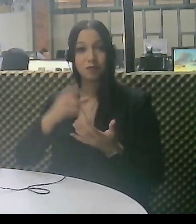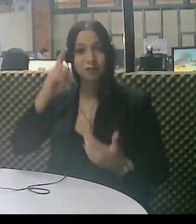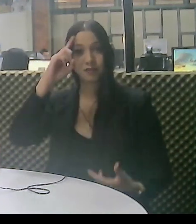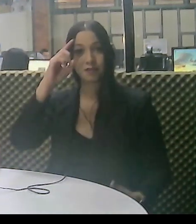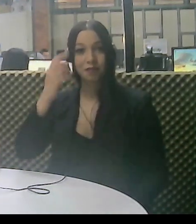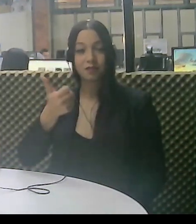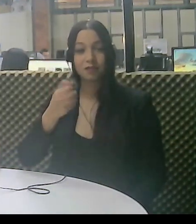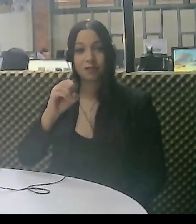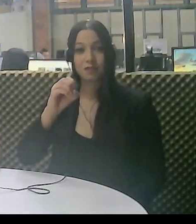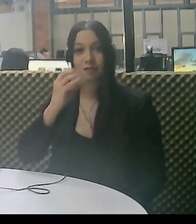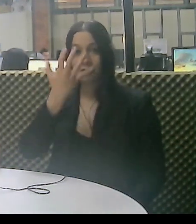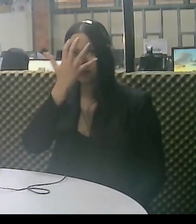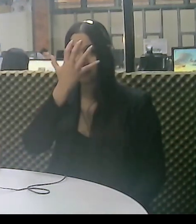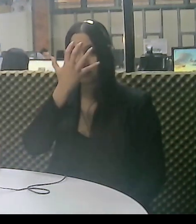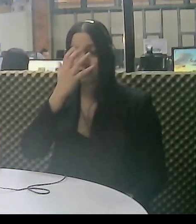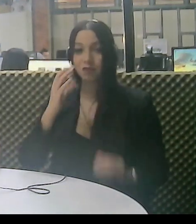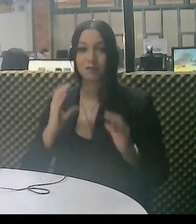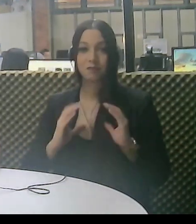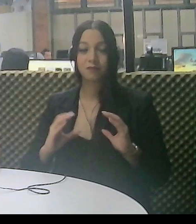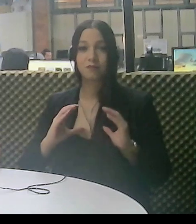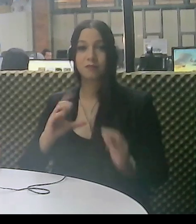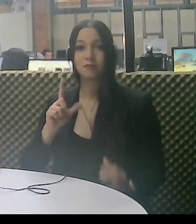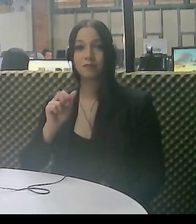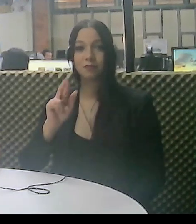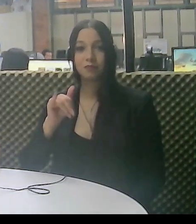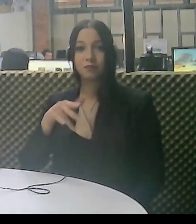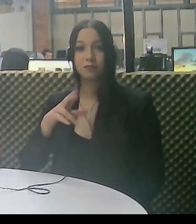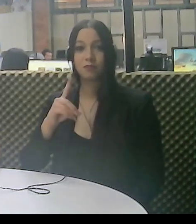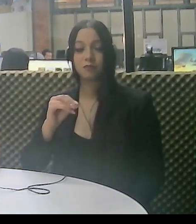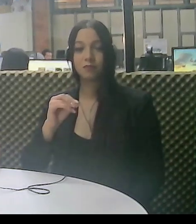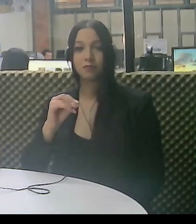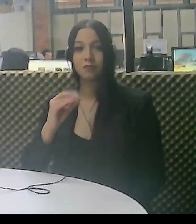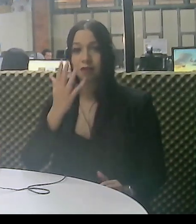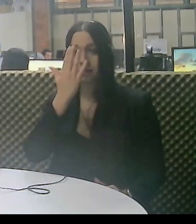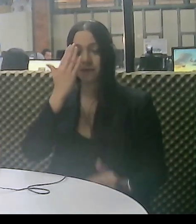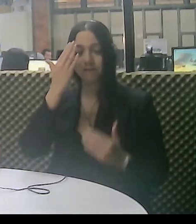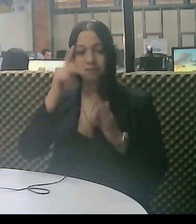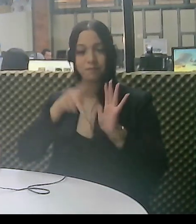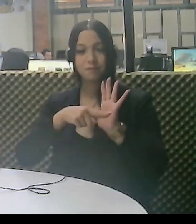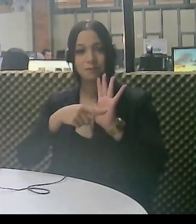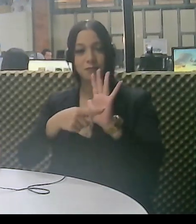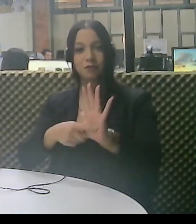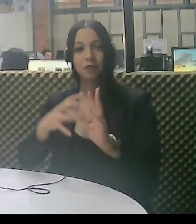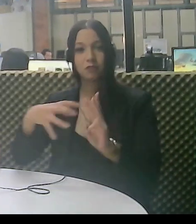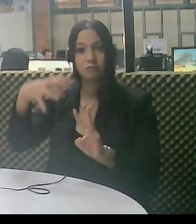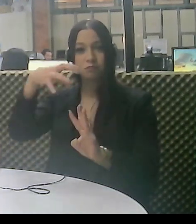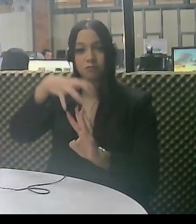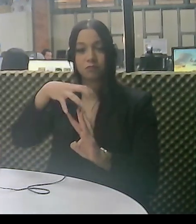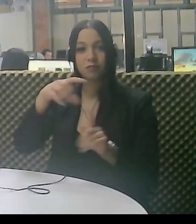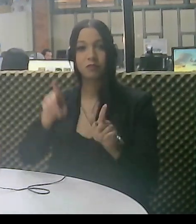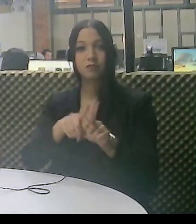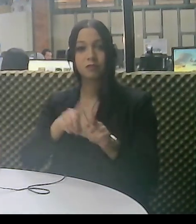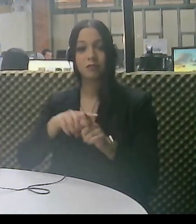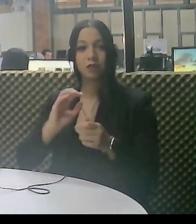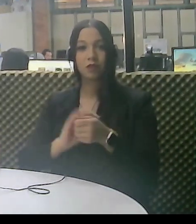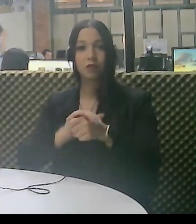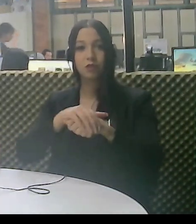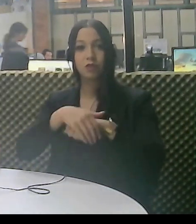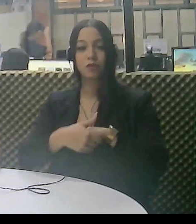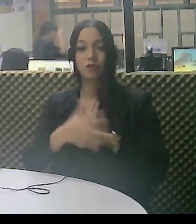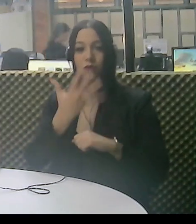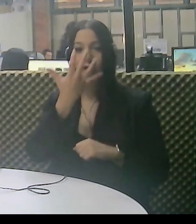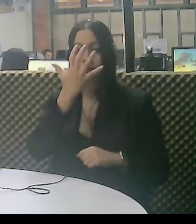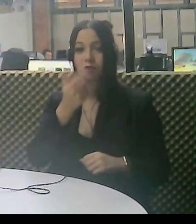10 de fevereiro, na Praça Clarimundo Carneiro, com a apresentação do Reinado de Momo e a tradicional Noite dos Antigos